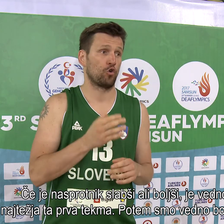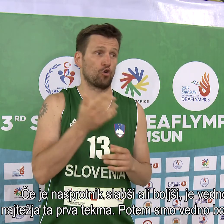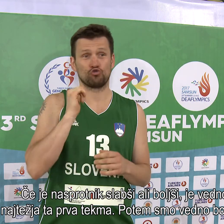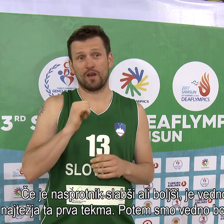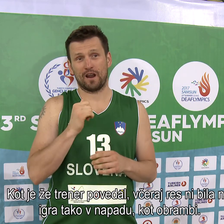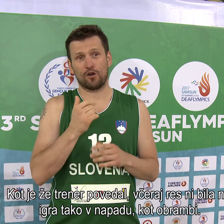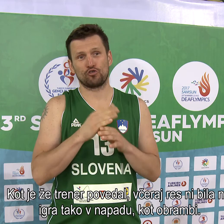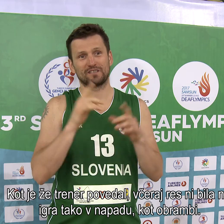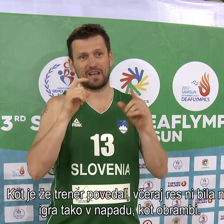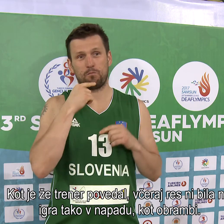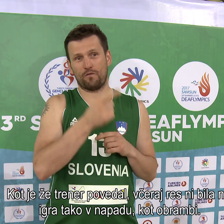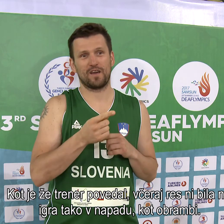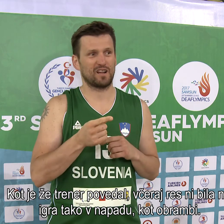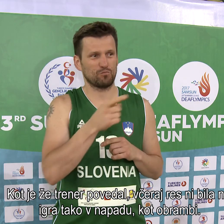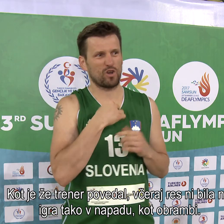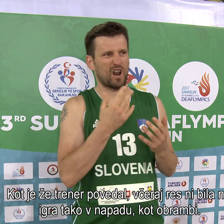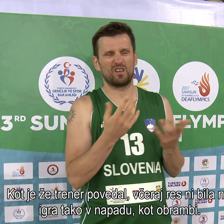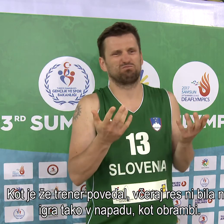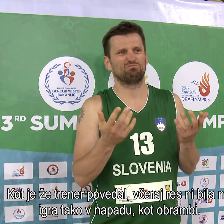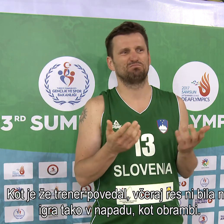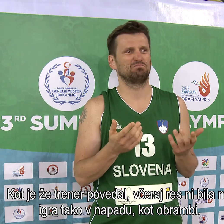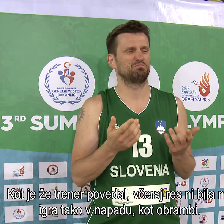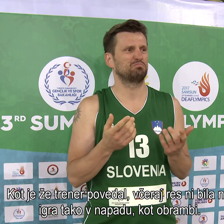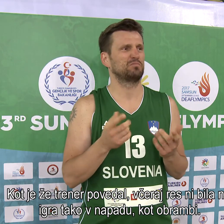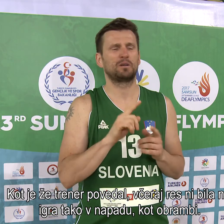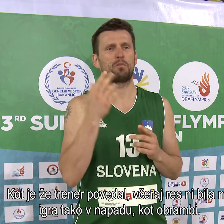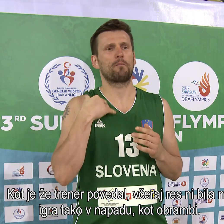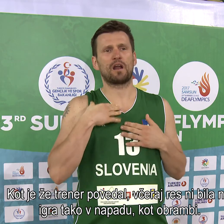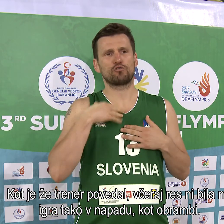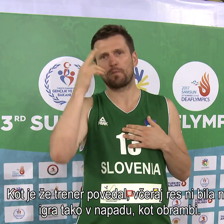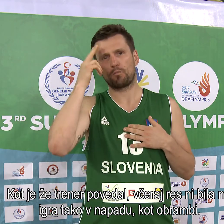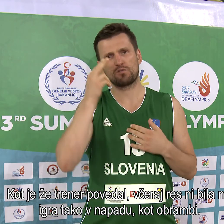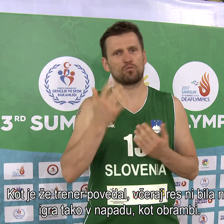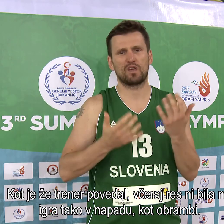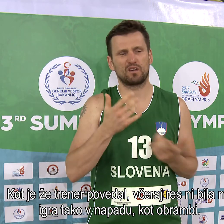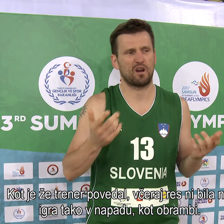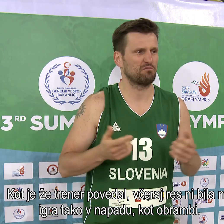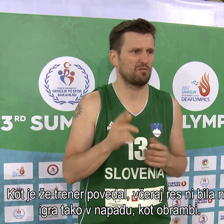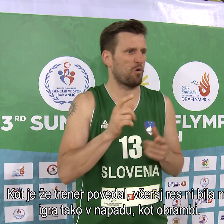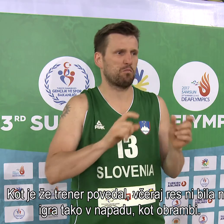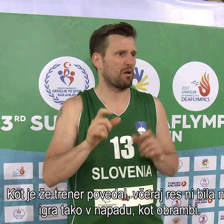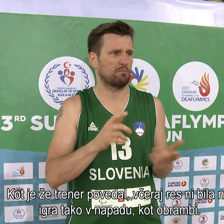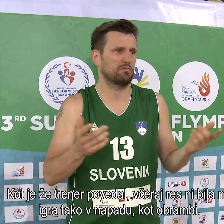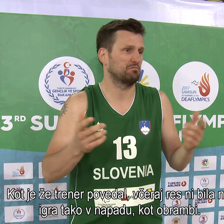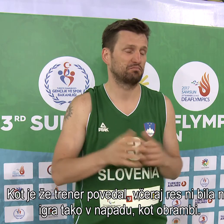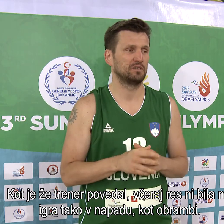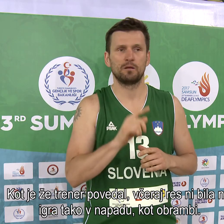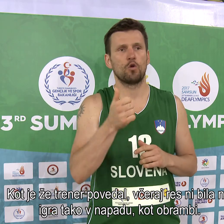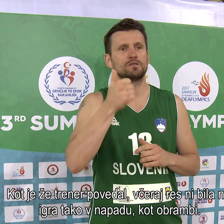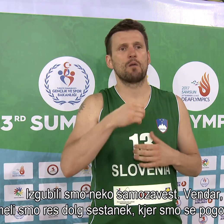je naša stalna praksa, da smo potem vedno boljši. Kot je trener povedal, včeraj res ni bila naša igra, tako v obrambi